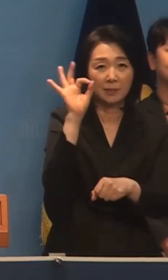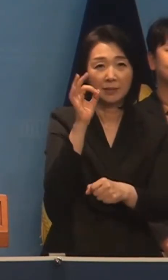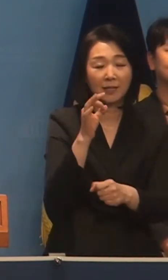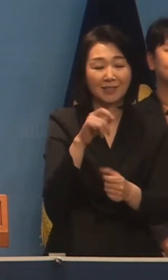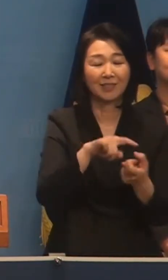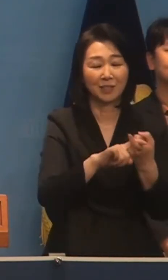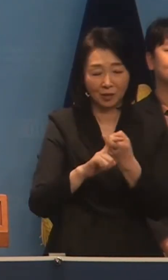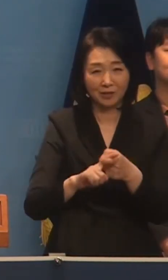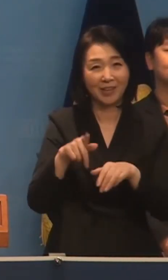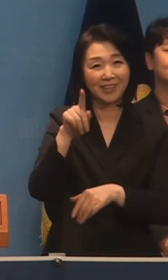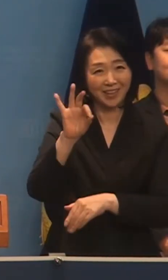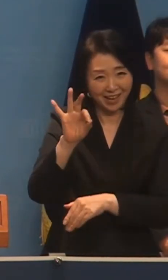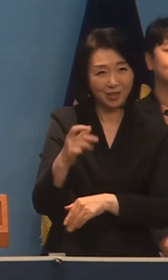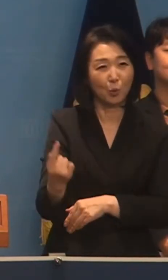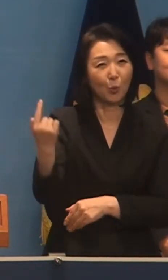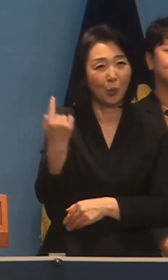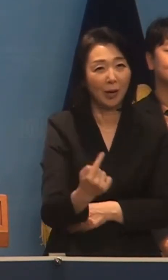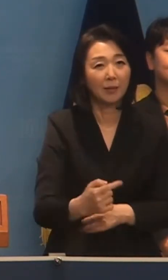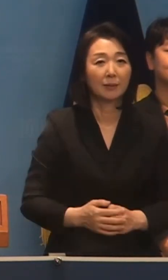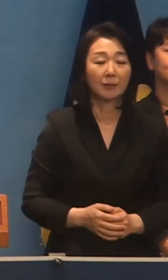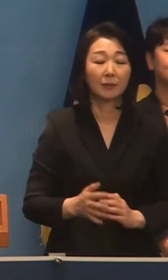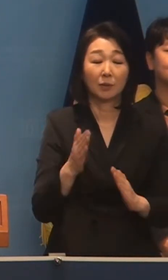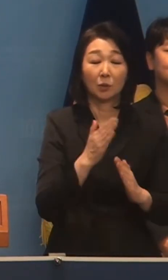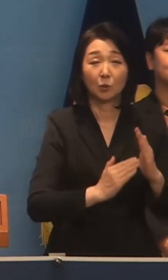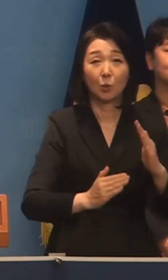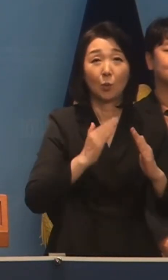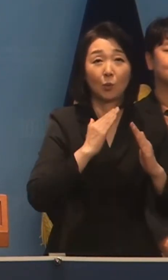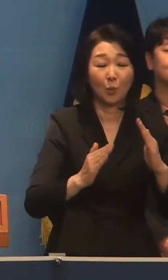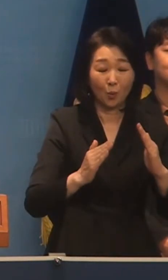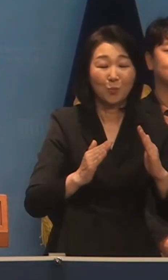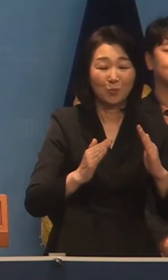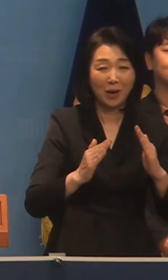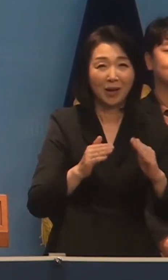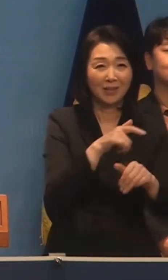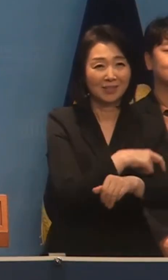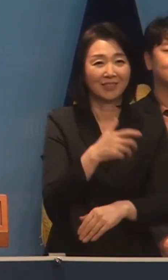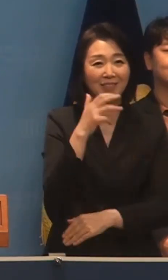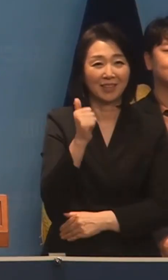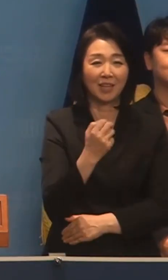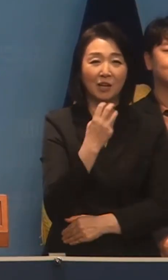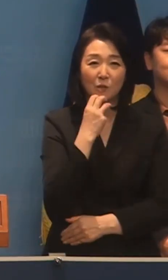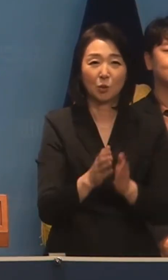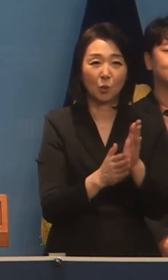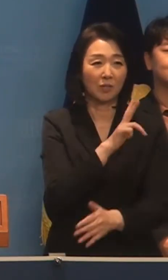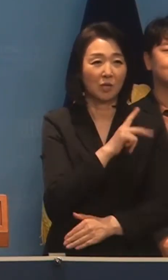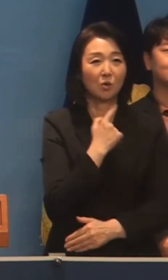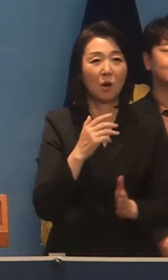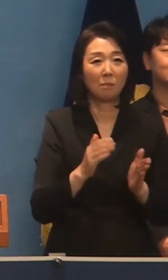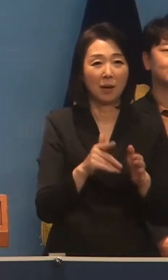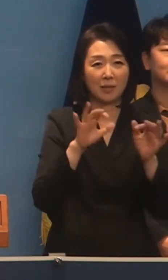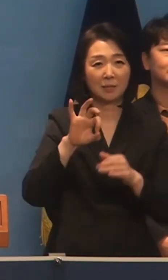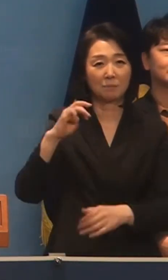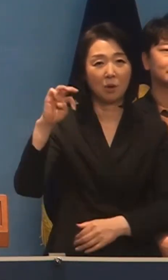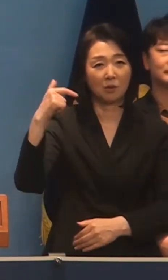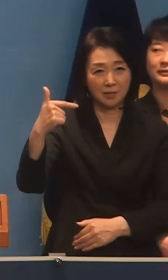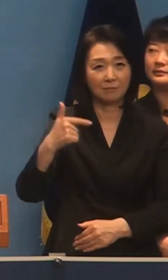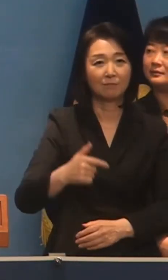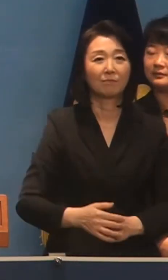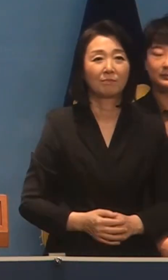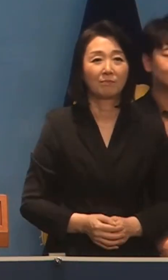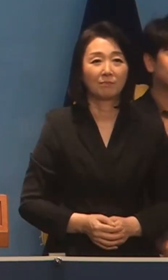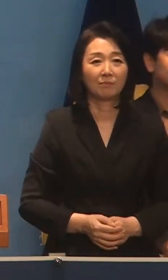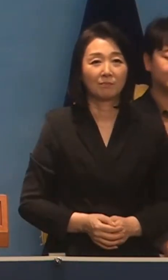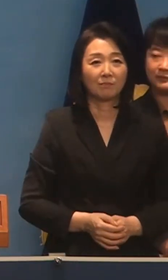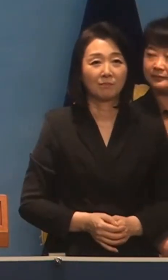이끌어 오시겠습니다. 공공시민 이사장이시면서 전 서울시 의원이셨던 김명신 이사장님